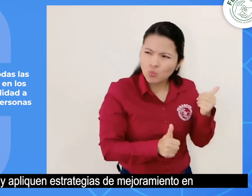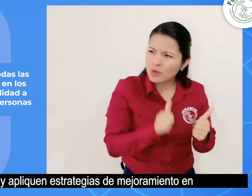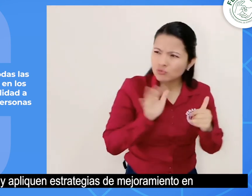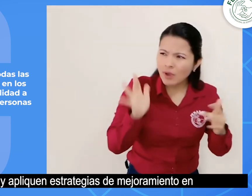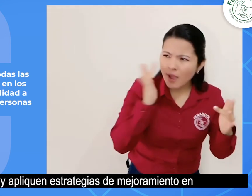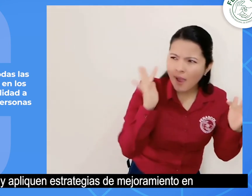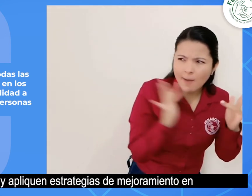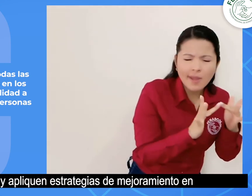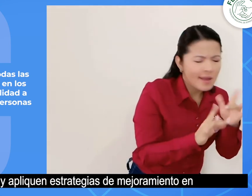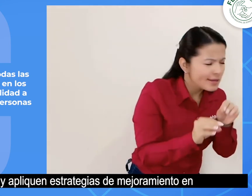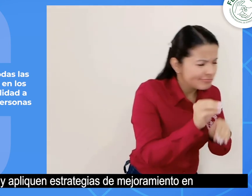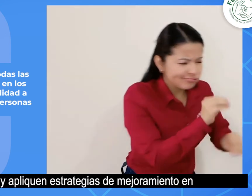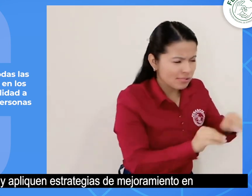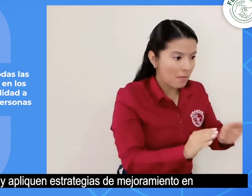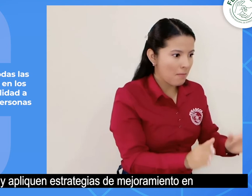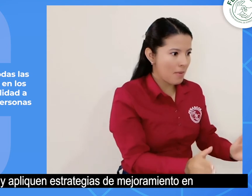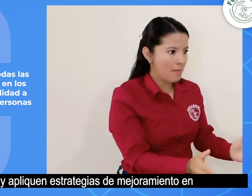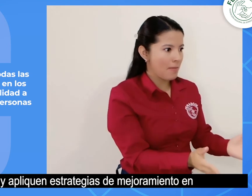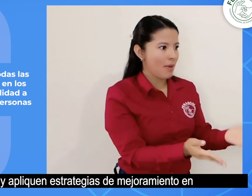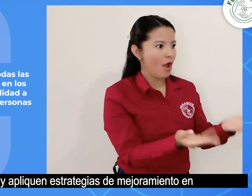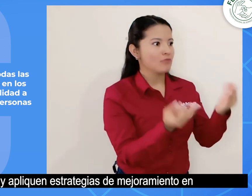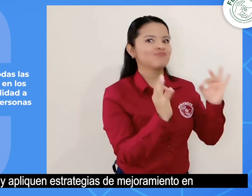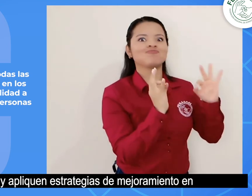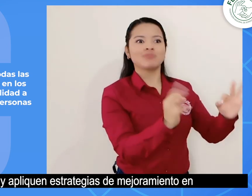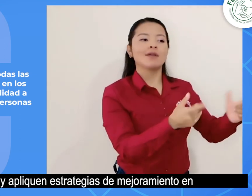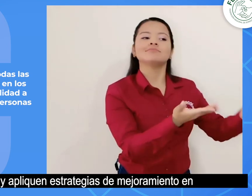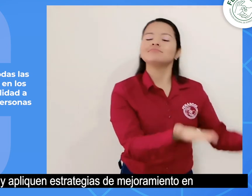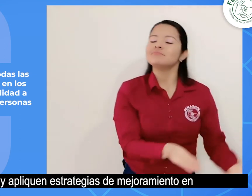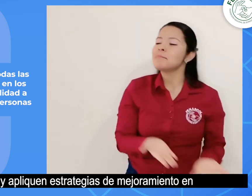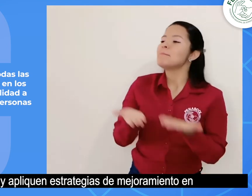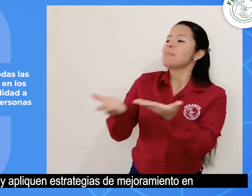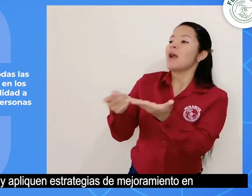formulen y apliquen estrategias de mejoramiento